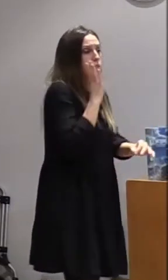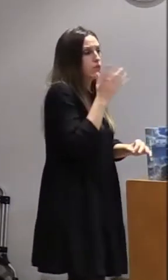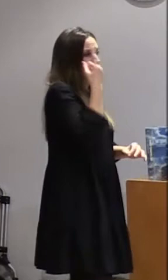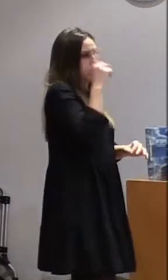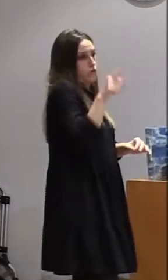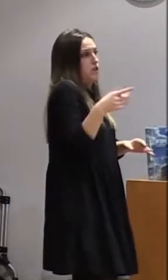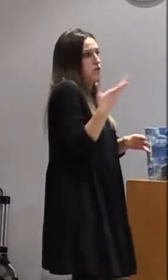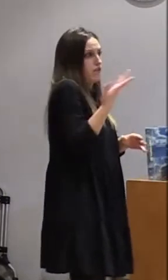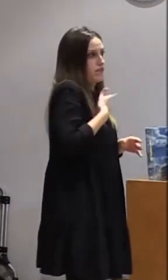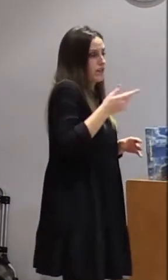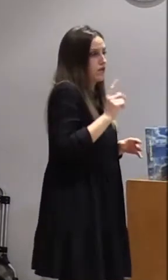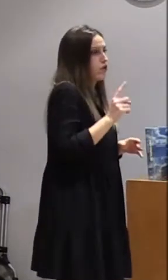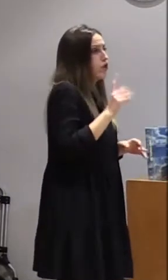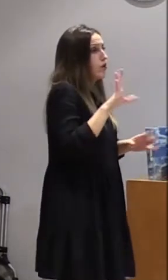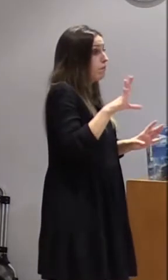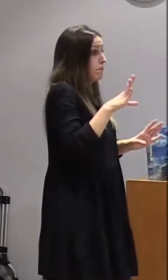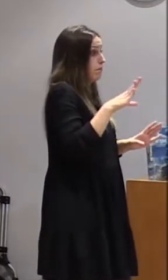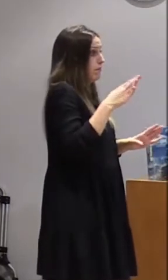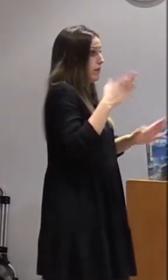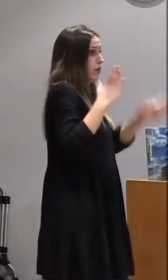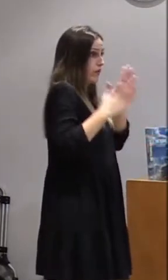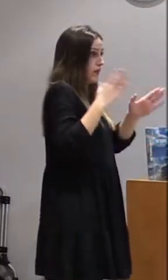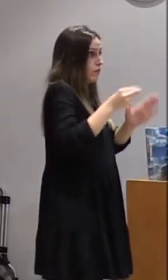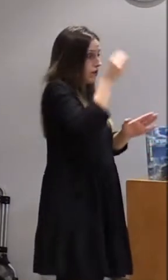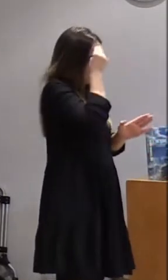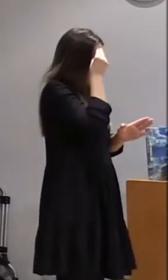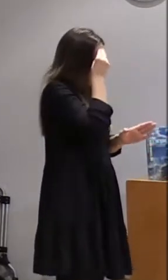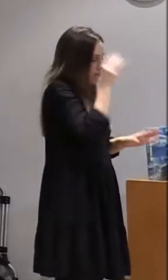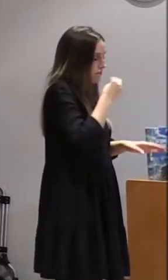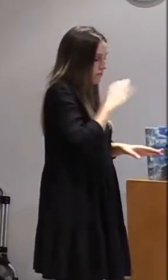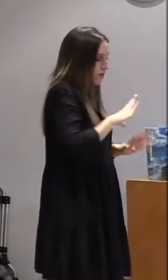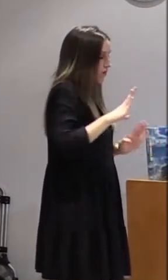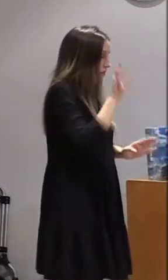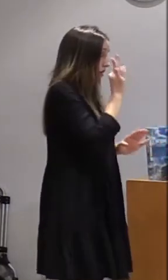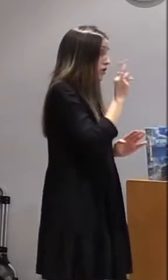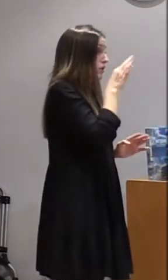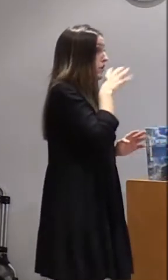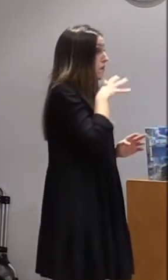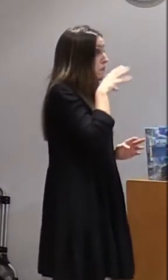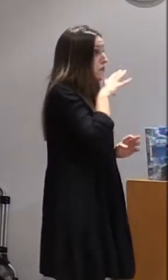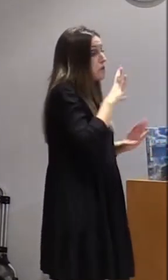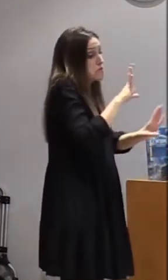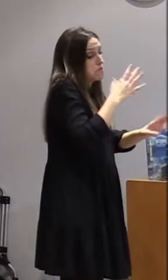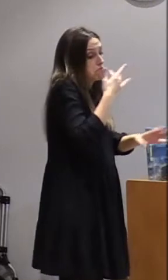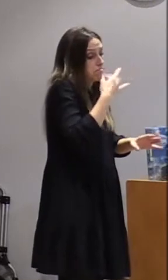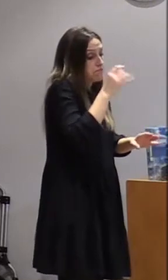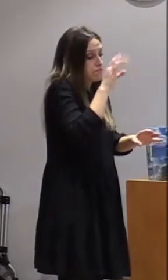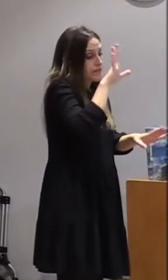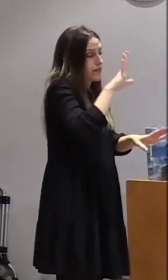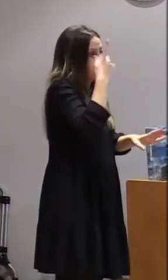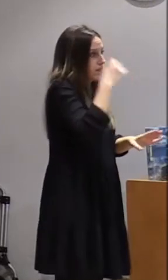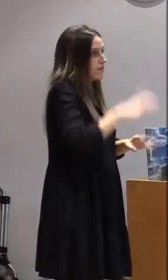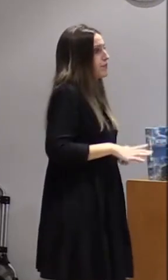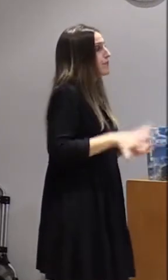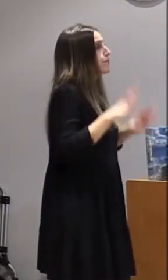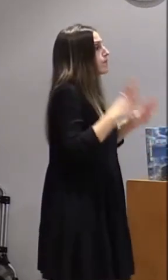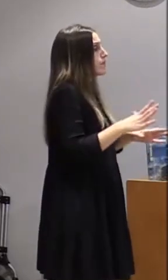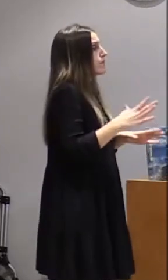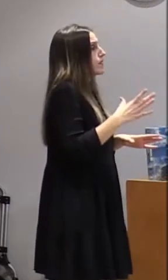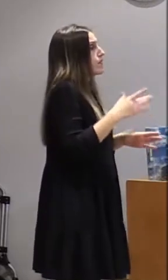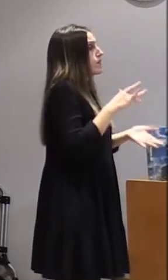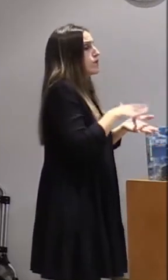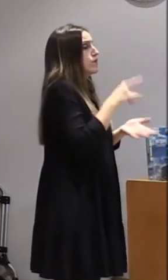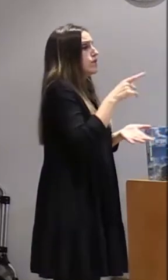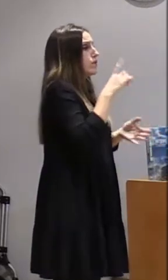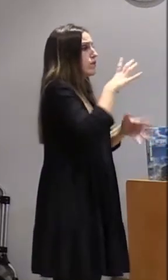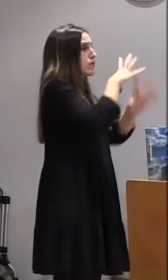nada, pero que eso está metido ahí desde esa época, ¿no? Bueno, una teoría curiosa, intensa. Pero es un hecho evidente que cuando vemos una